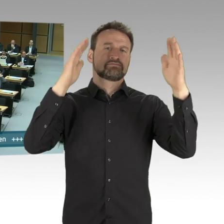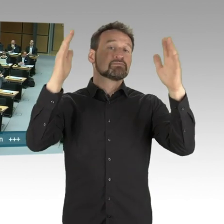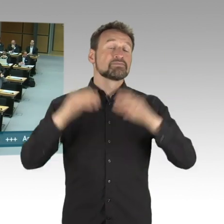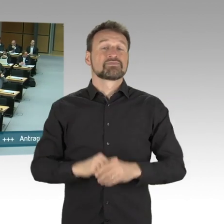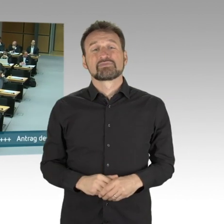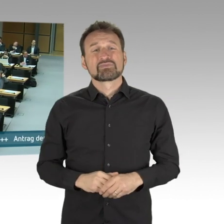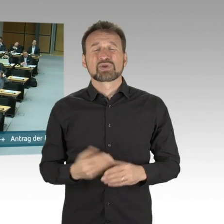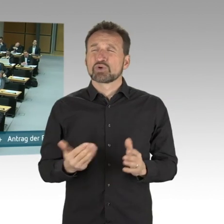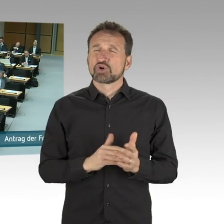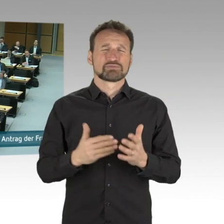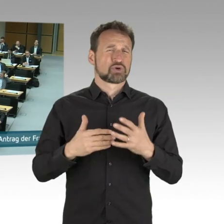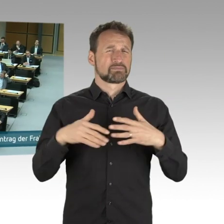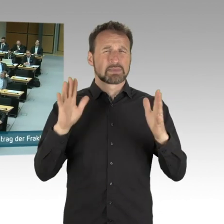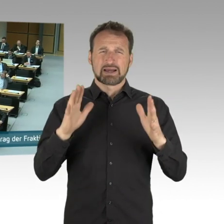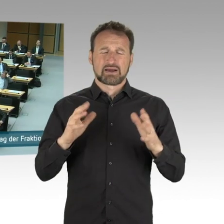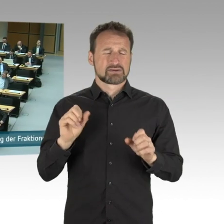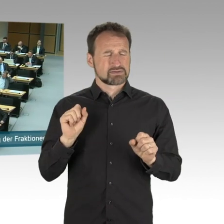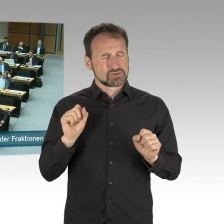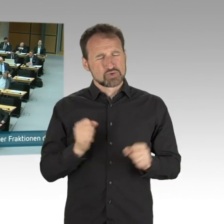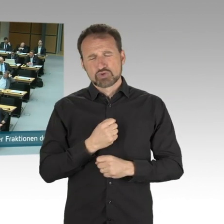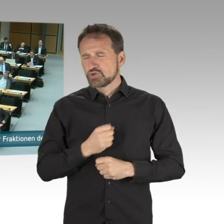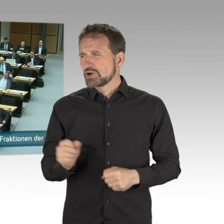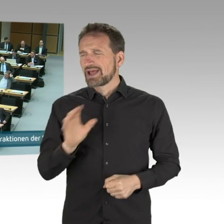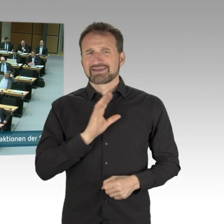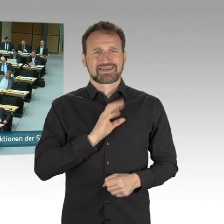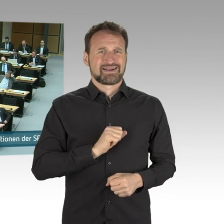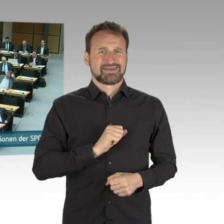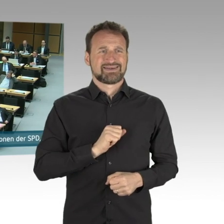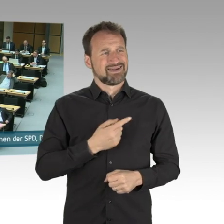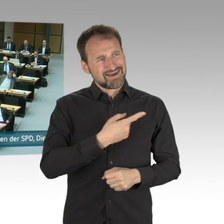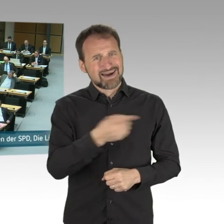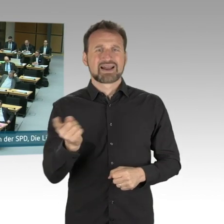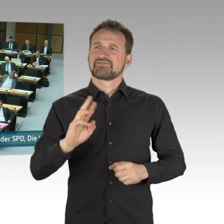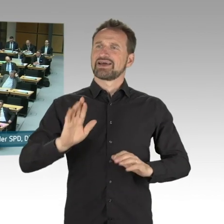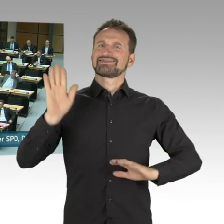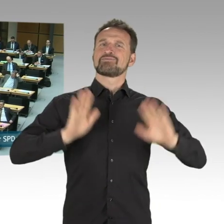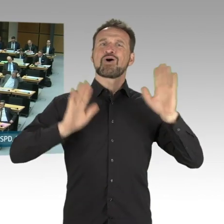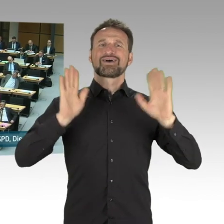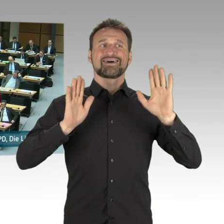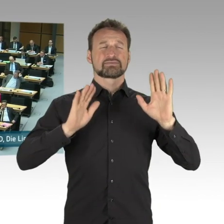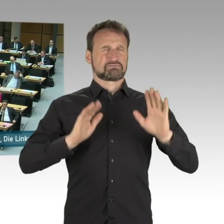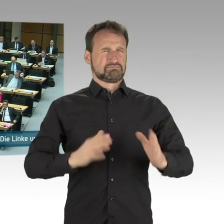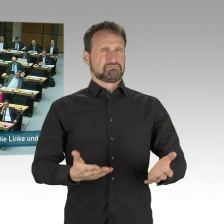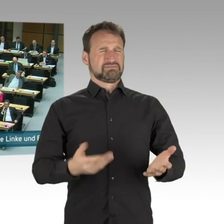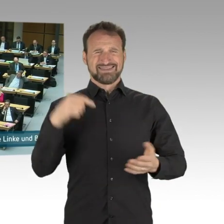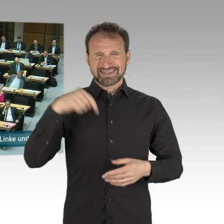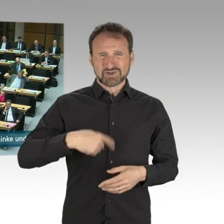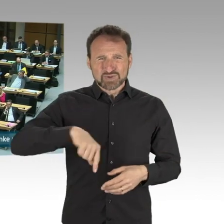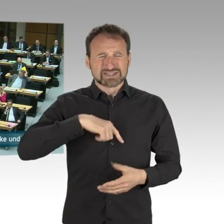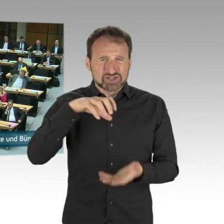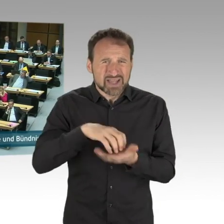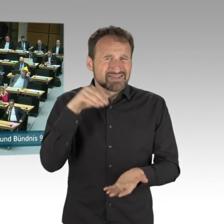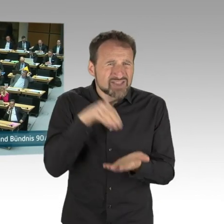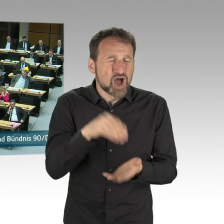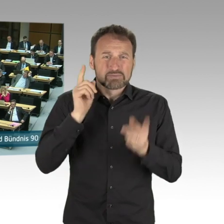Umso unerträglicher ist es für alle DemokratInnen, dass jüdische Einrichtungen in unserer Stadt noch immer geschützt werden müssen. Dass SchülerInnen aufgrund antisemitischer Attacken